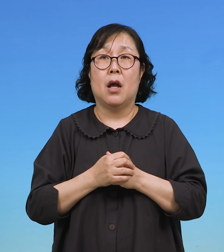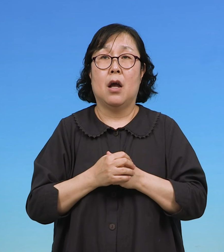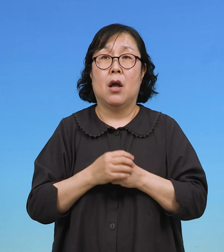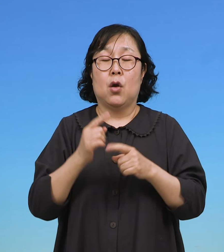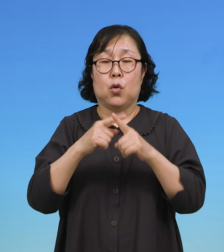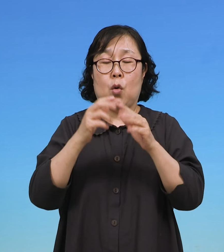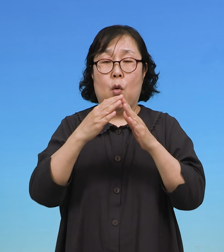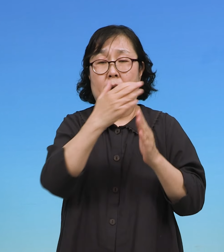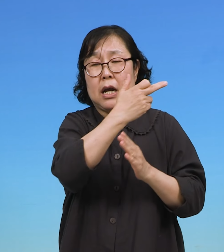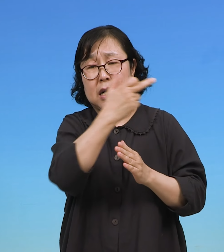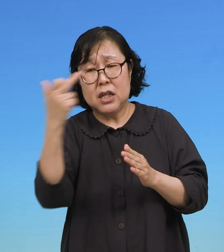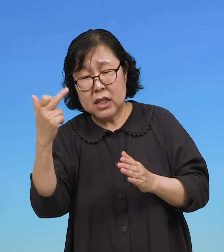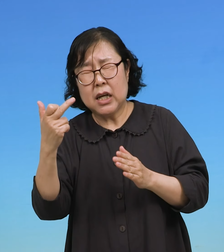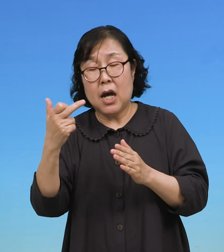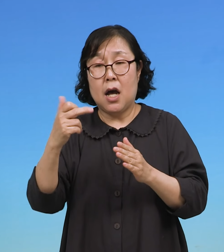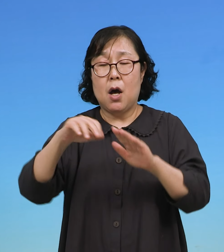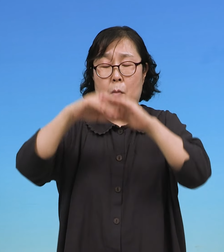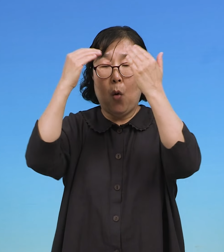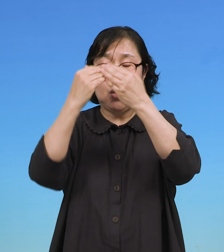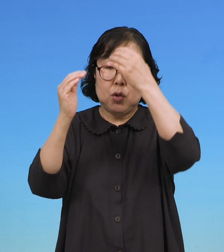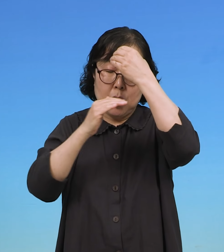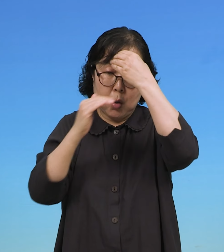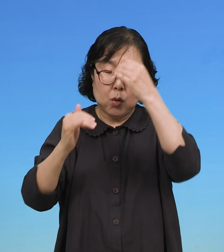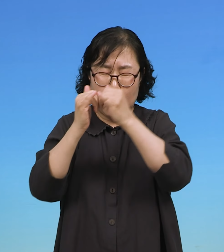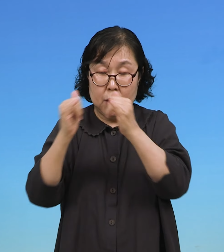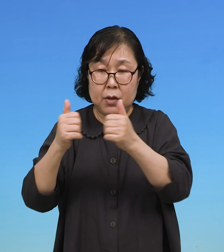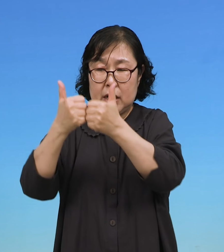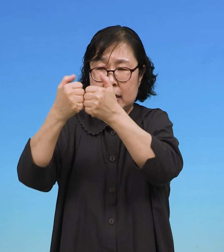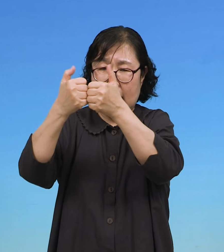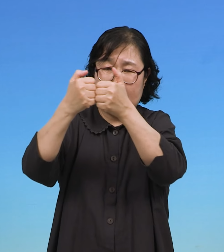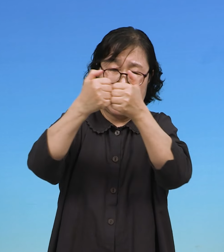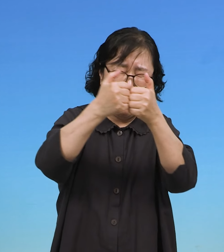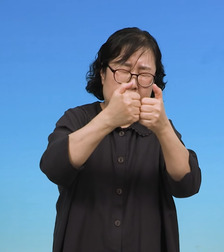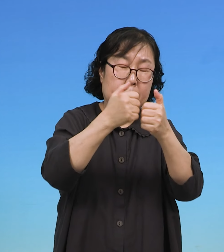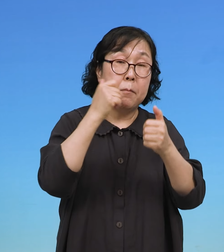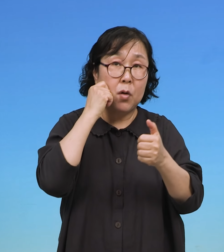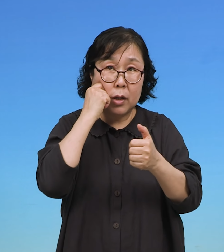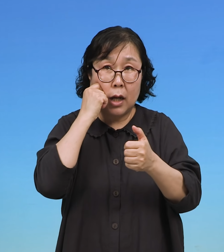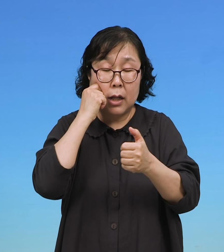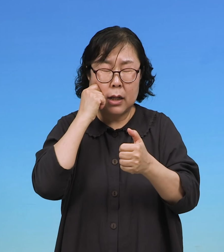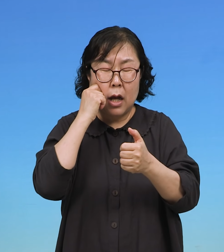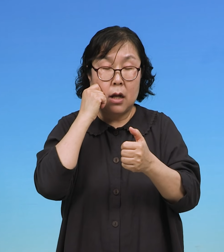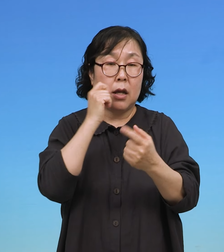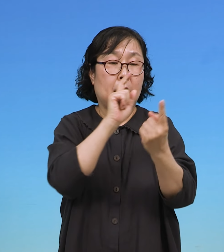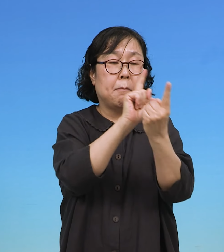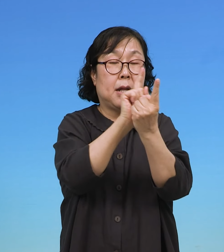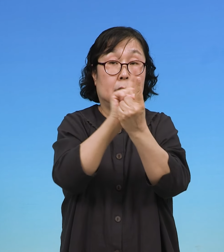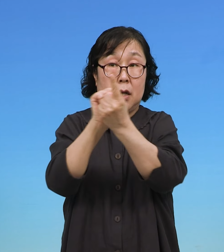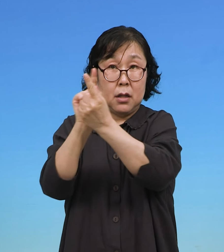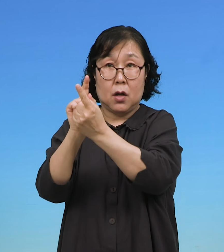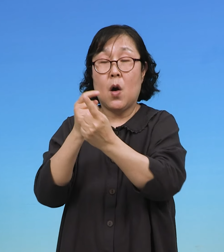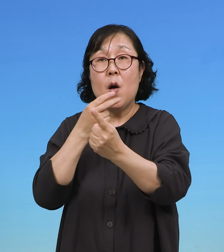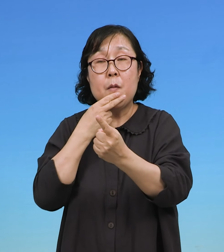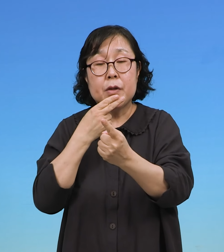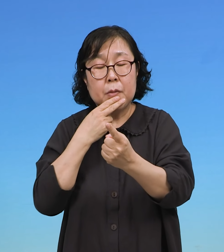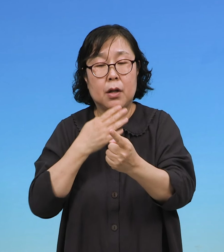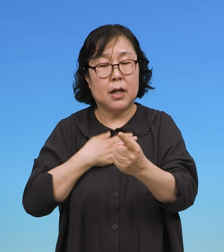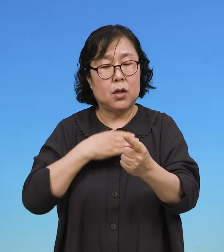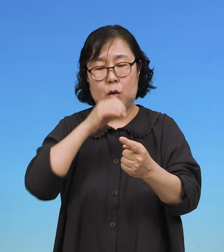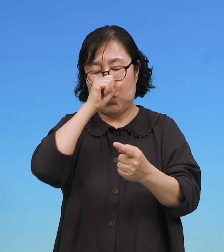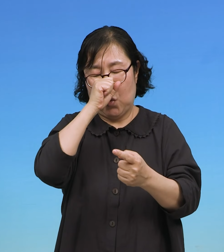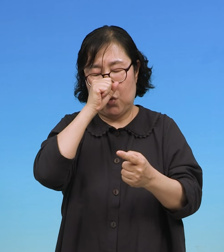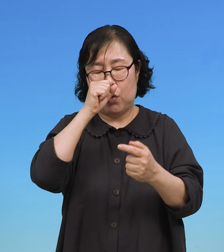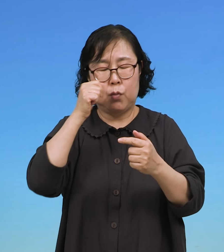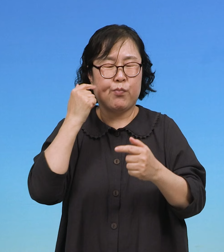다 상담을 해줄 수가 있느냐, 다 만나줄 수가 있느냐. 만약에 이런 생각을 하고 아무도 제가 안 만나고 일을 안 한다면은